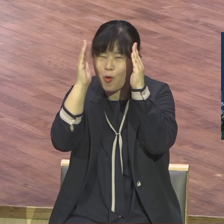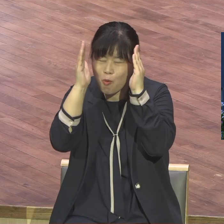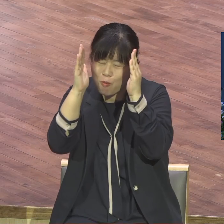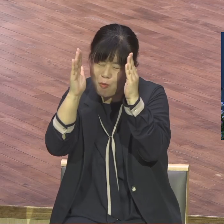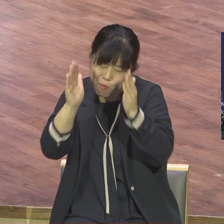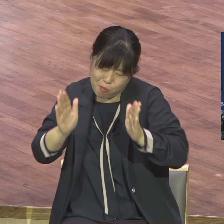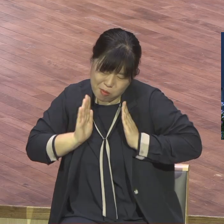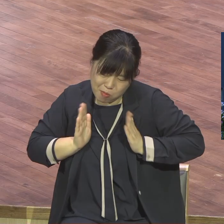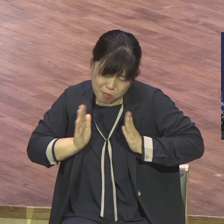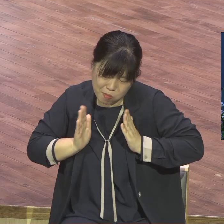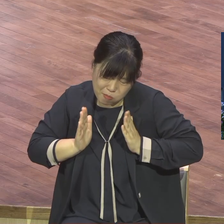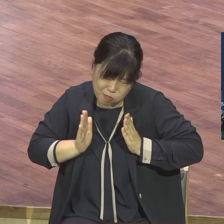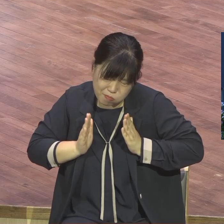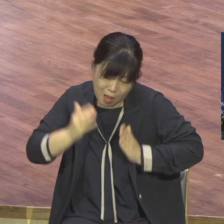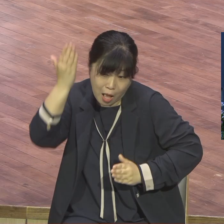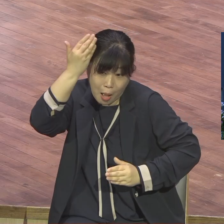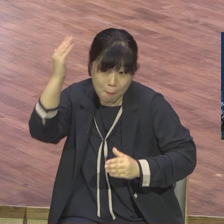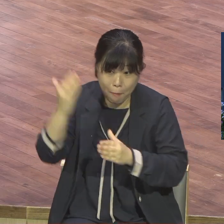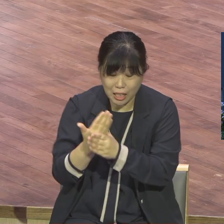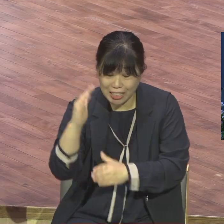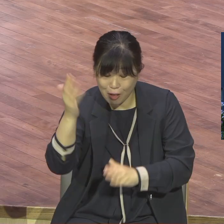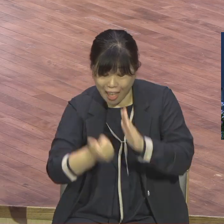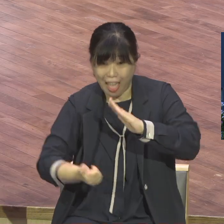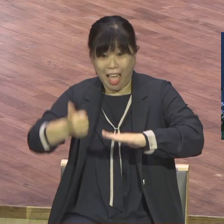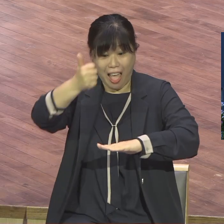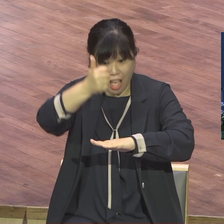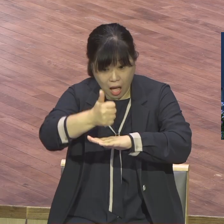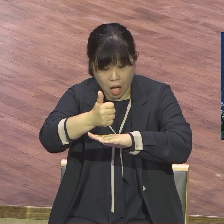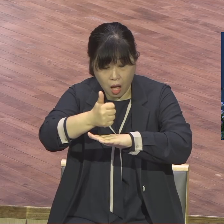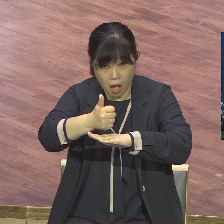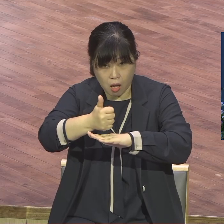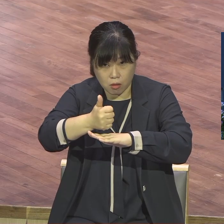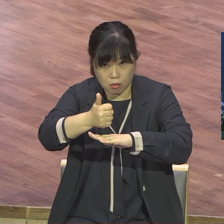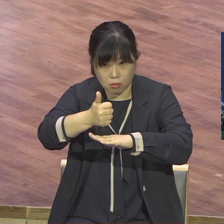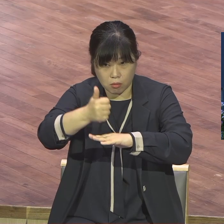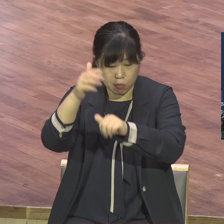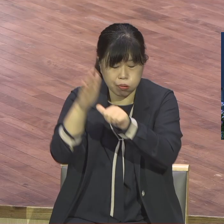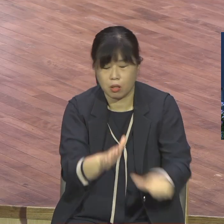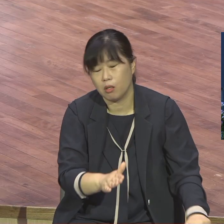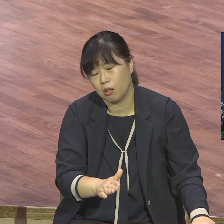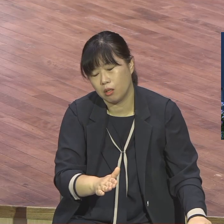최악이 나오게 돼요. 결과 최악. 보고 있잖아요 여러분들.